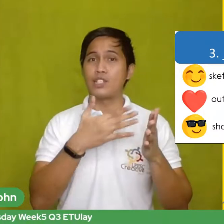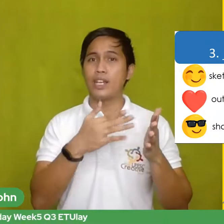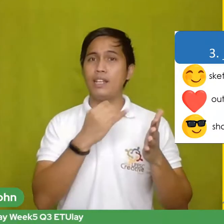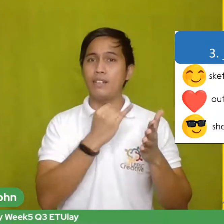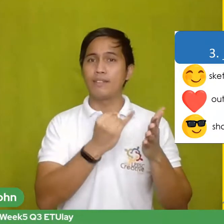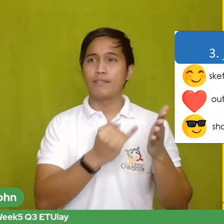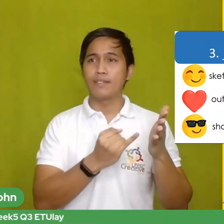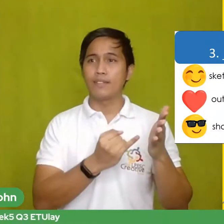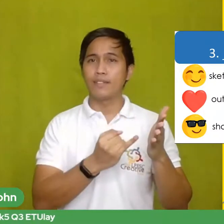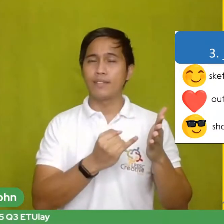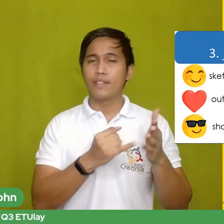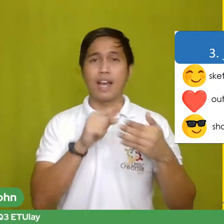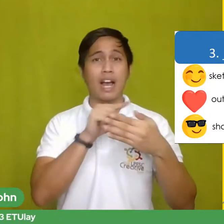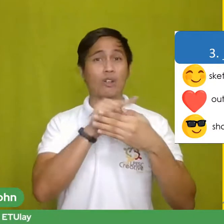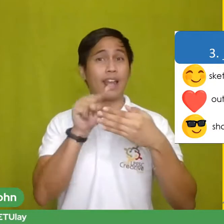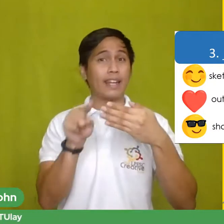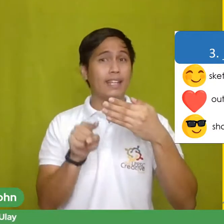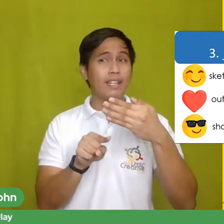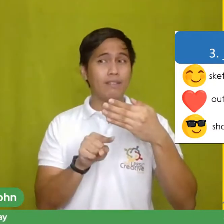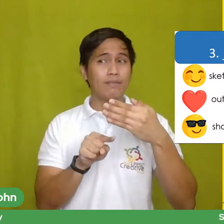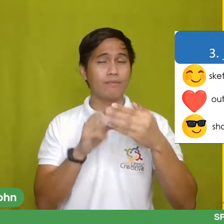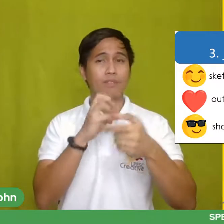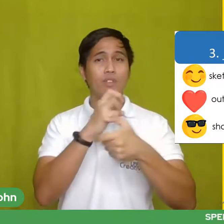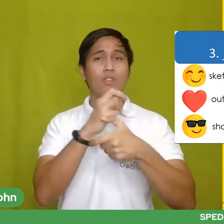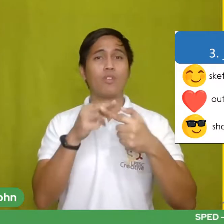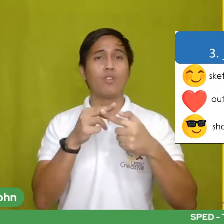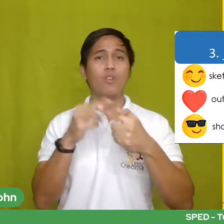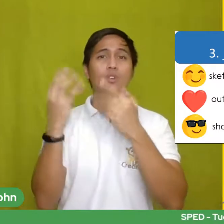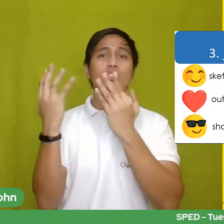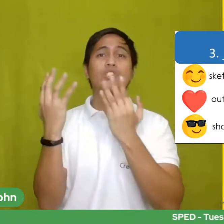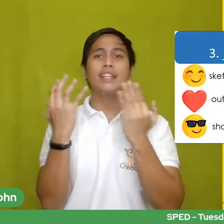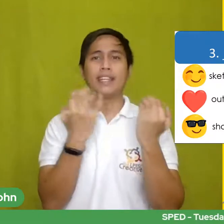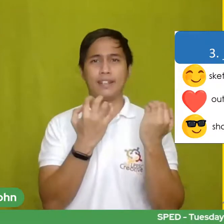Sketching, outlining, o shading.